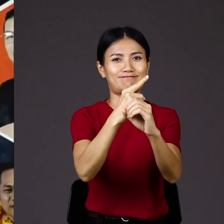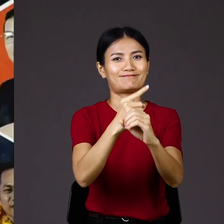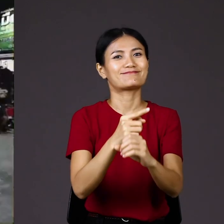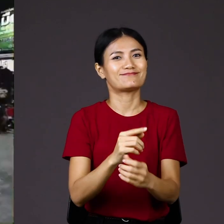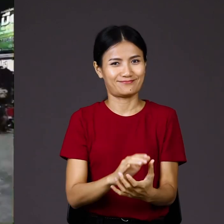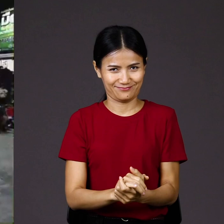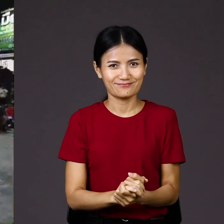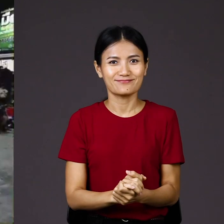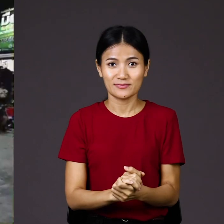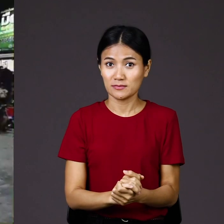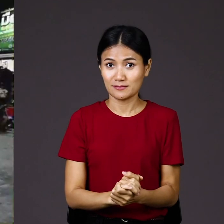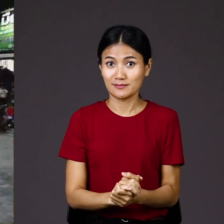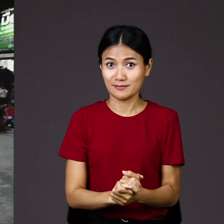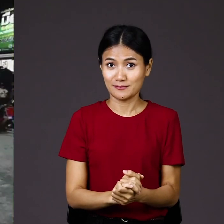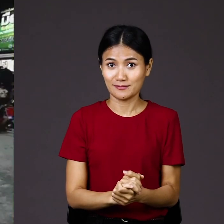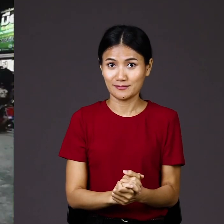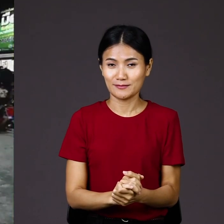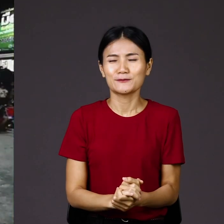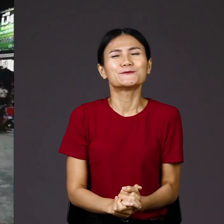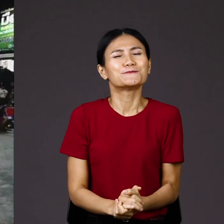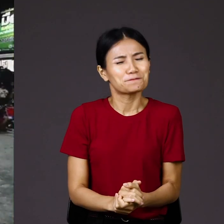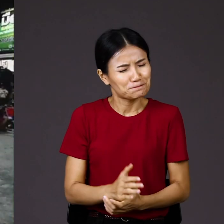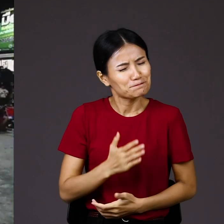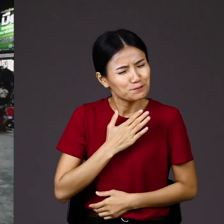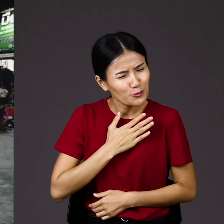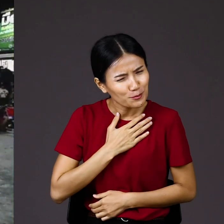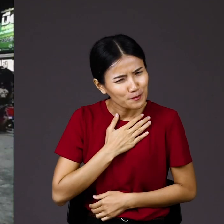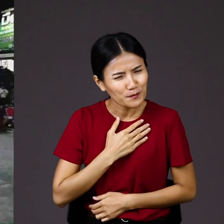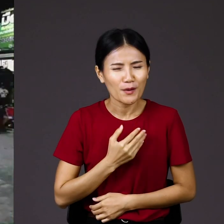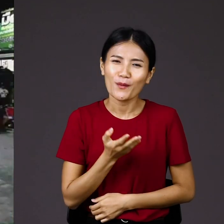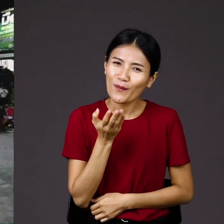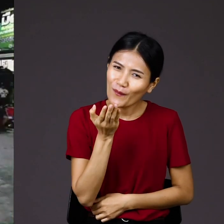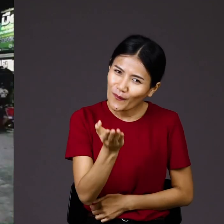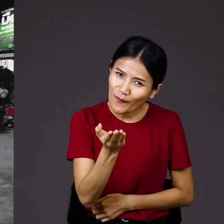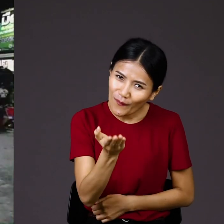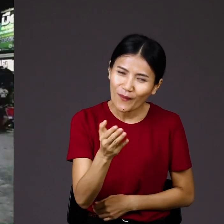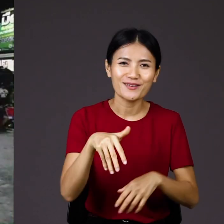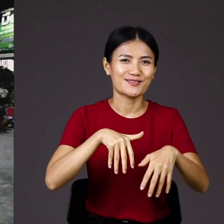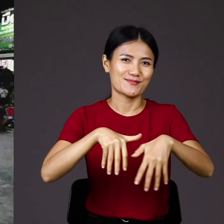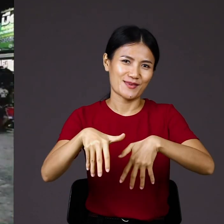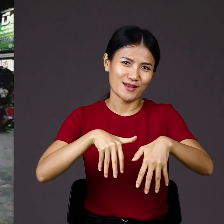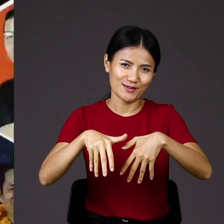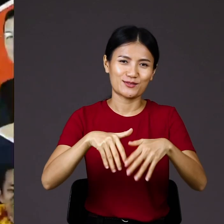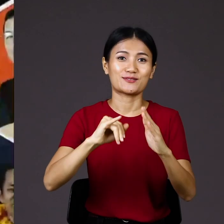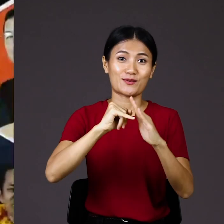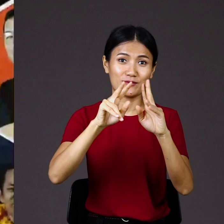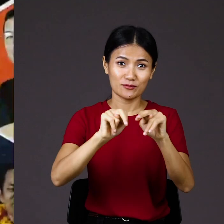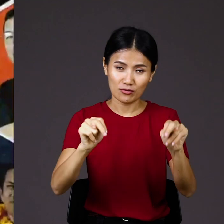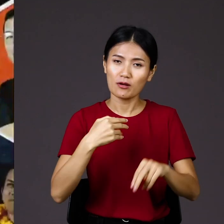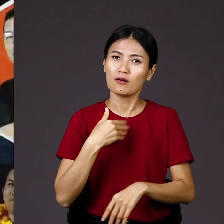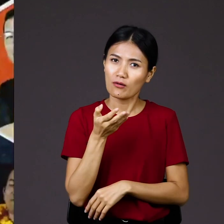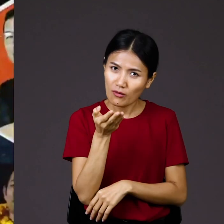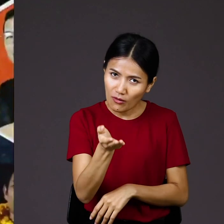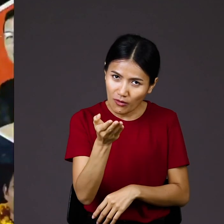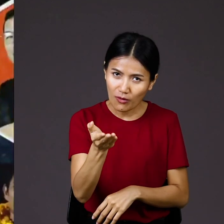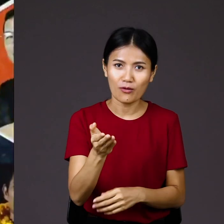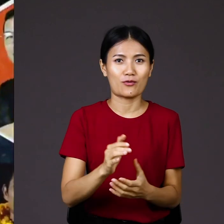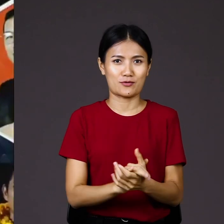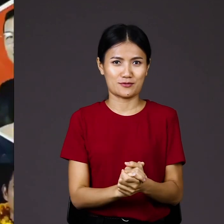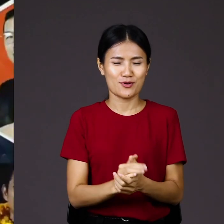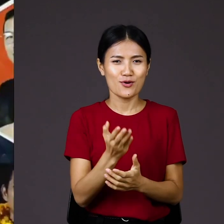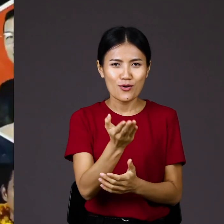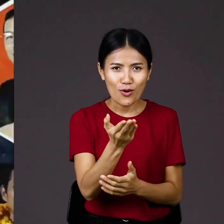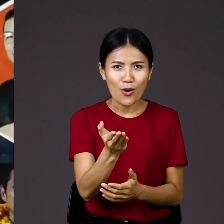พูดมาถึงตรงนี้ก็ต้องออดต้องอ้อนพี่น้องชาวนนทบุรีสักเล็กน้อยครับอย่างไรก็ตาม